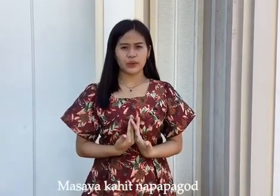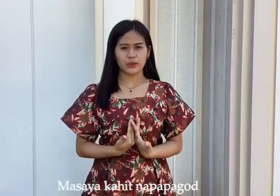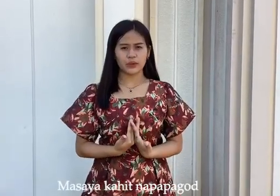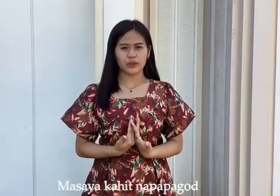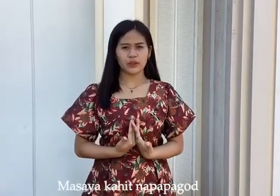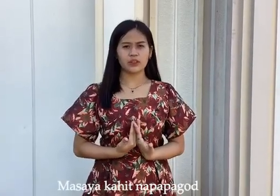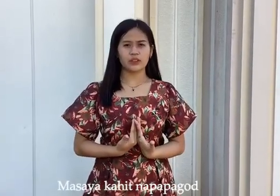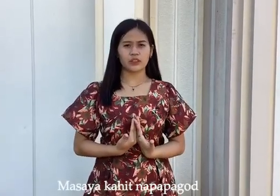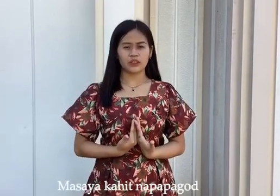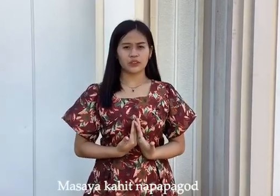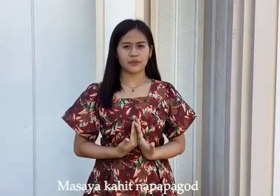napapagod,